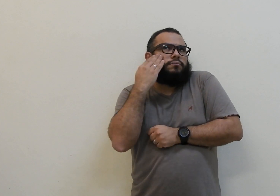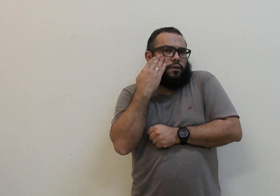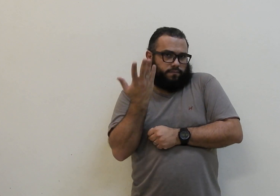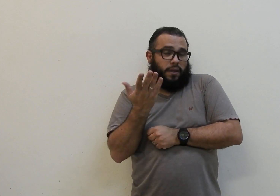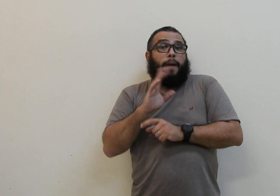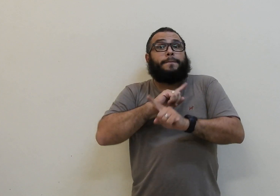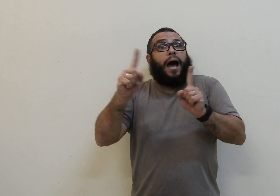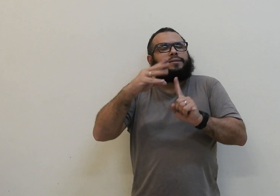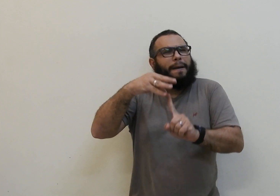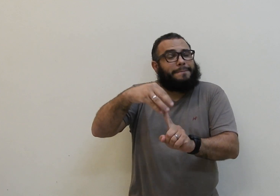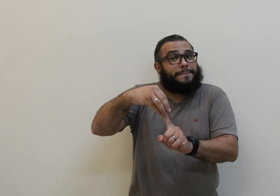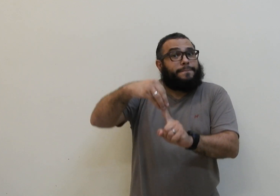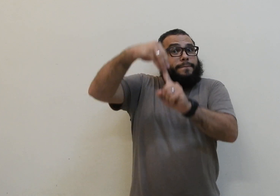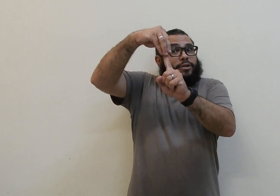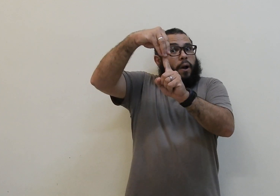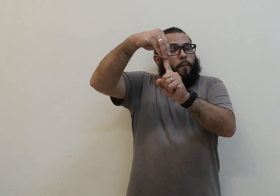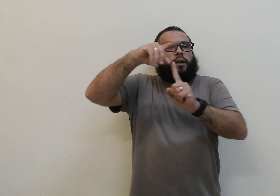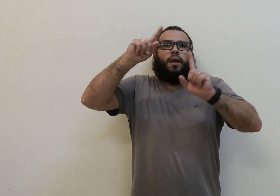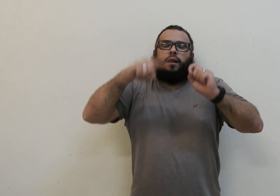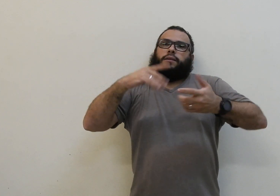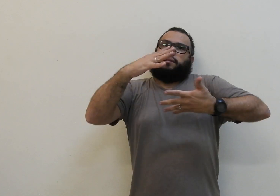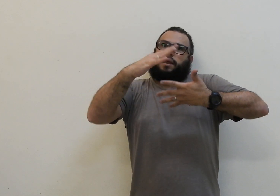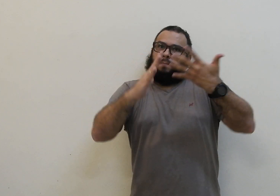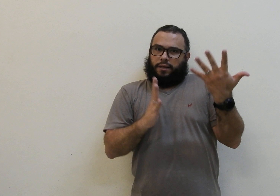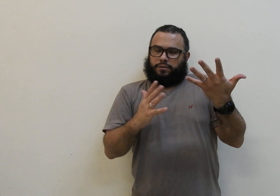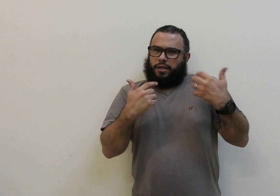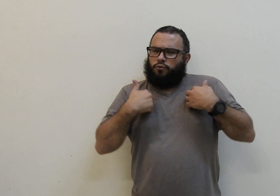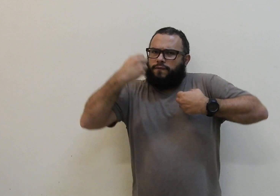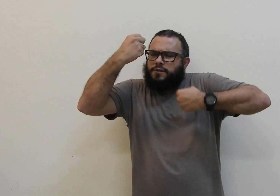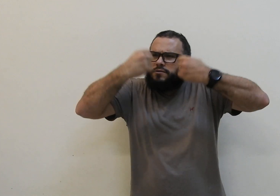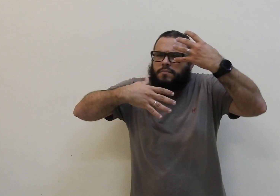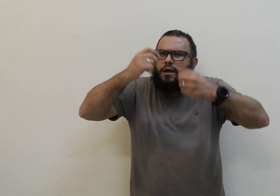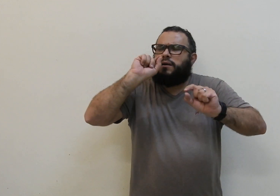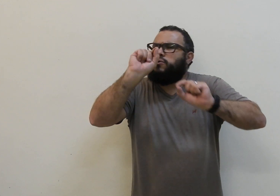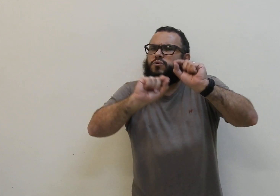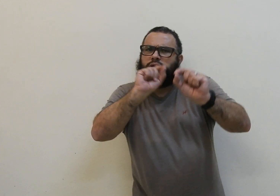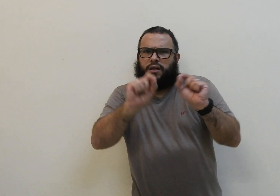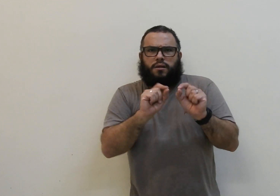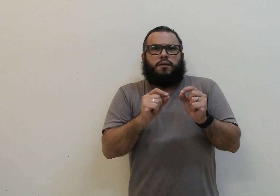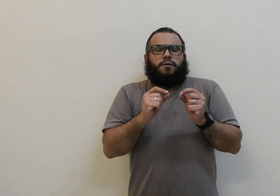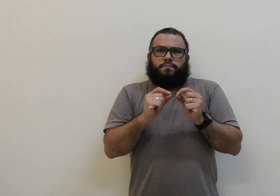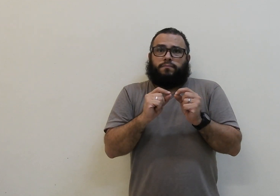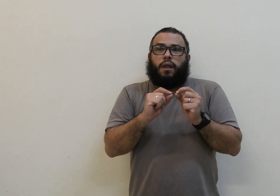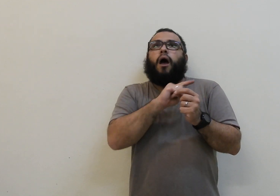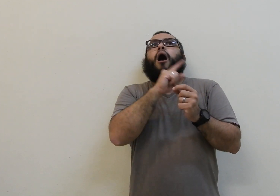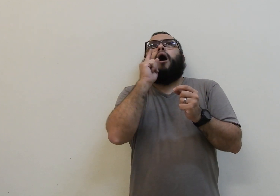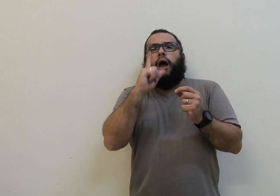de forma muito simples, né, mas básica, no dia de hoje. Eu vou